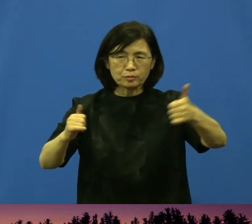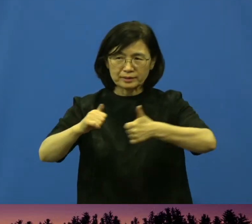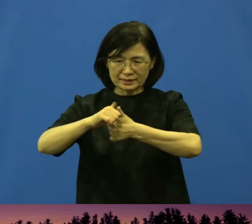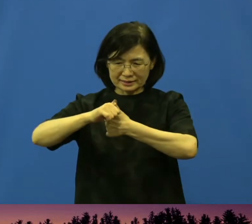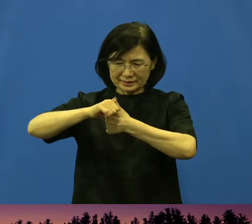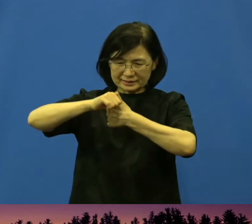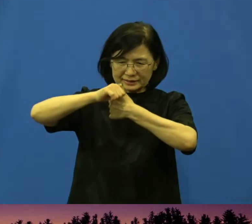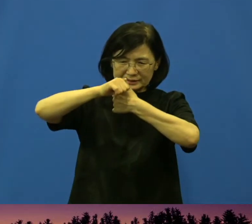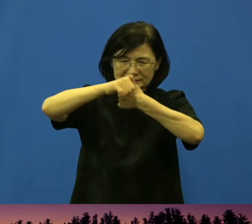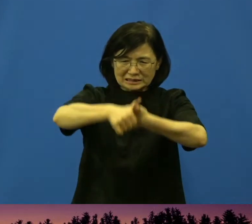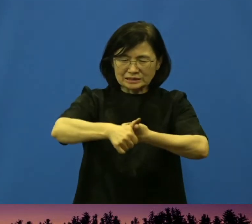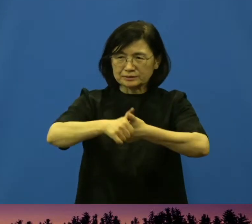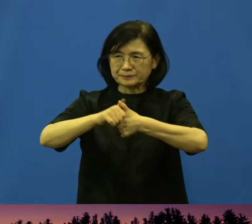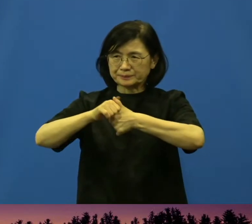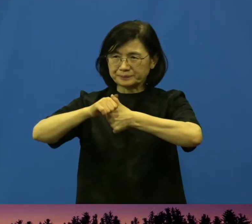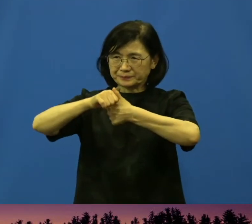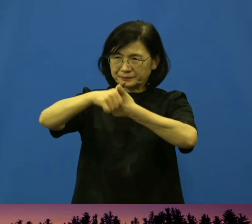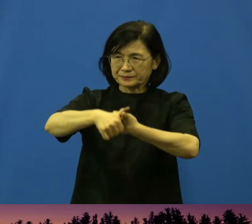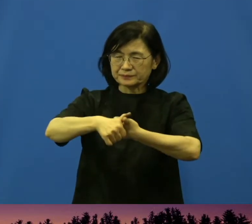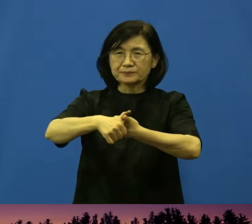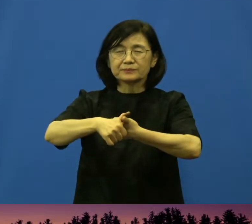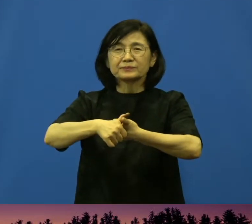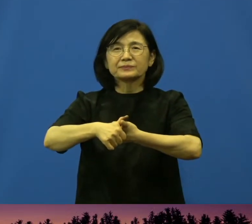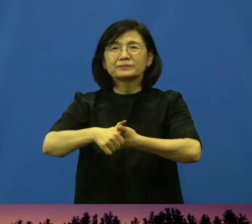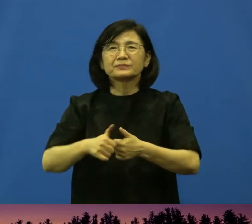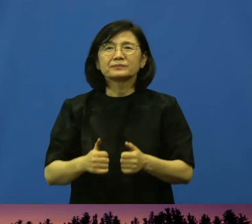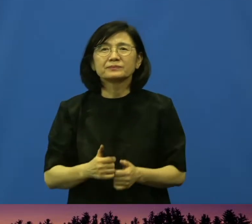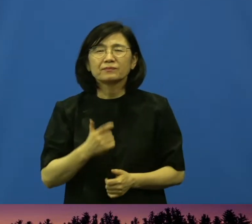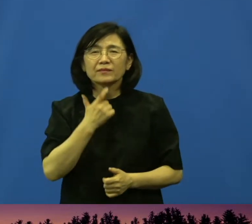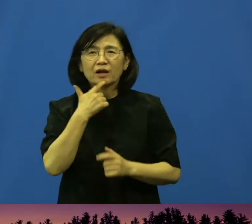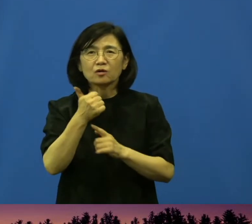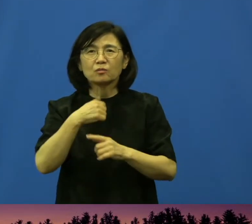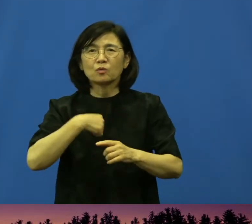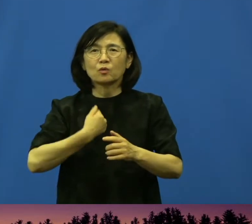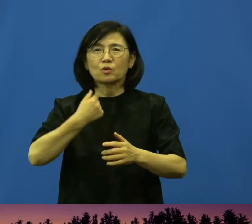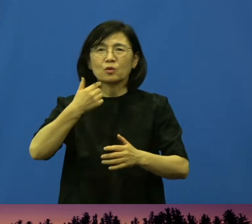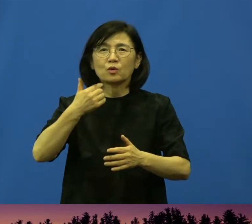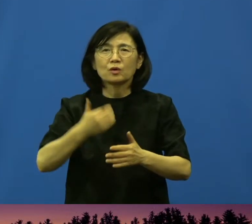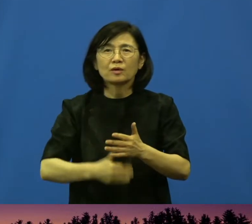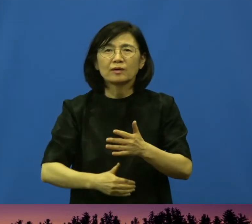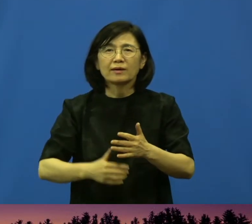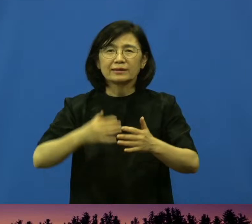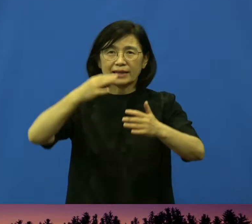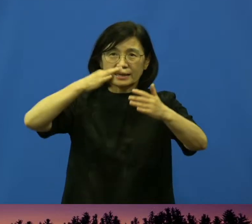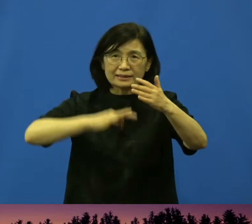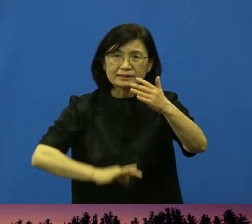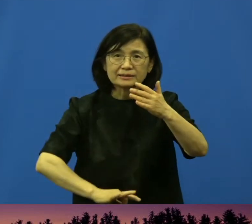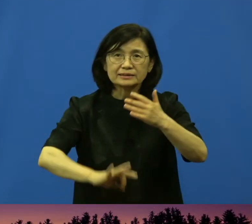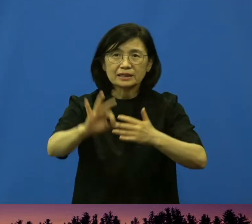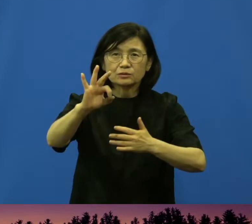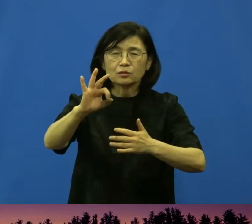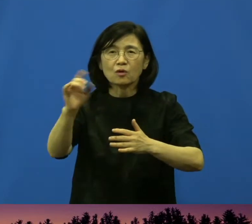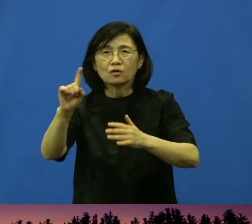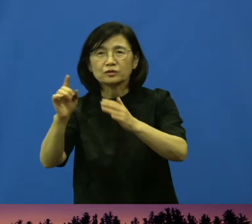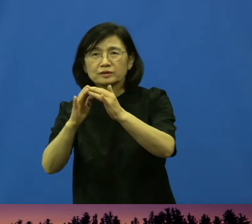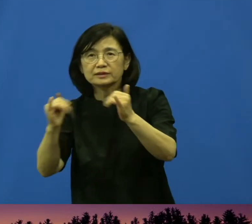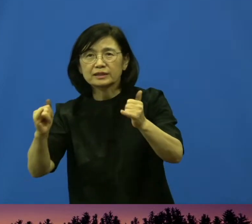싸움은 격렬했죠. 여러분, 24절을 다시 보면 야곱은 홀로 남았더니 어떤 사람이 날이 새도록 야곱과 씨름하다